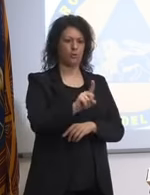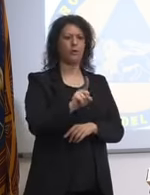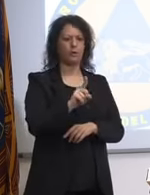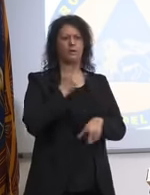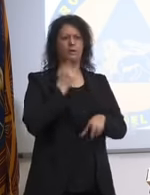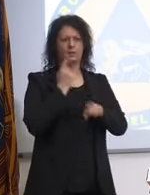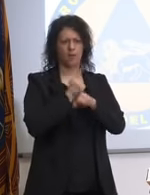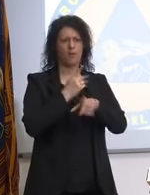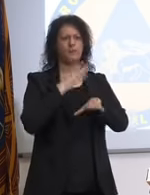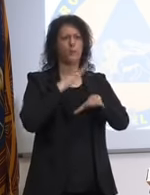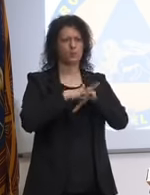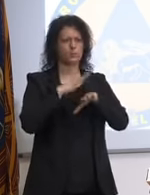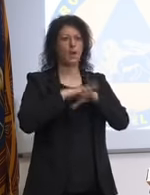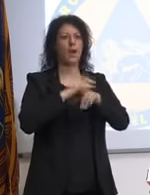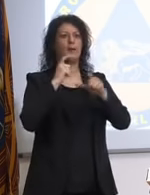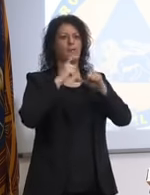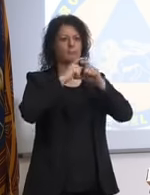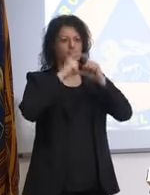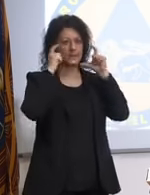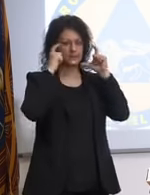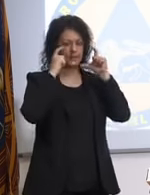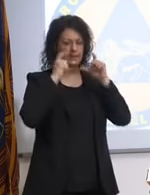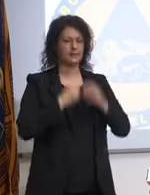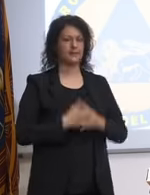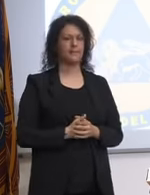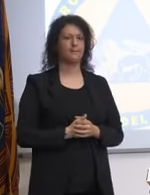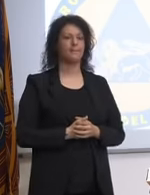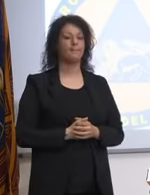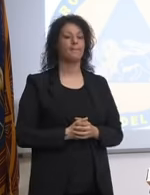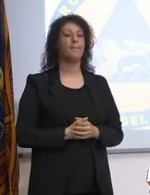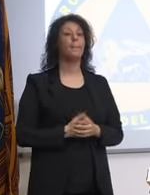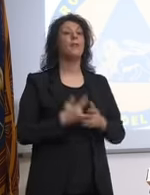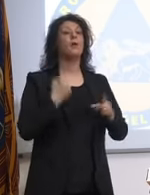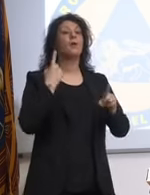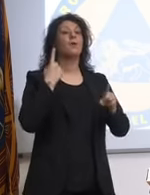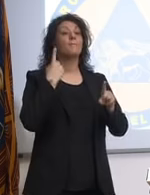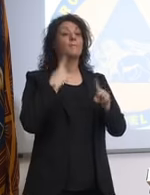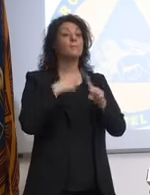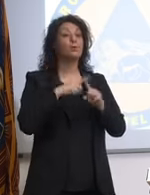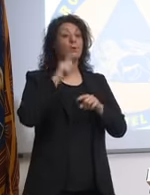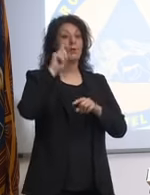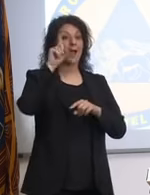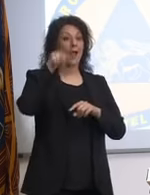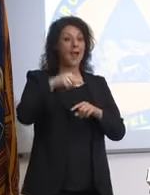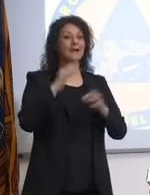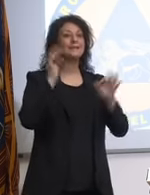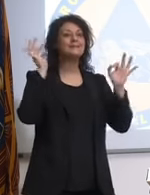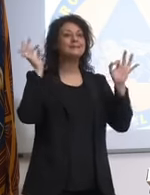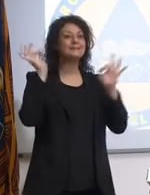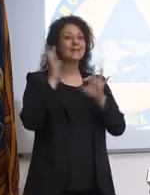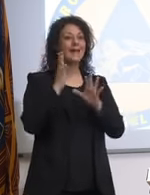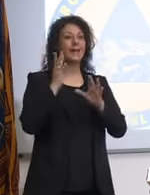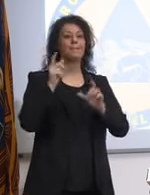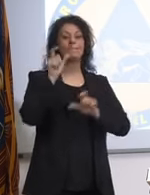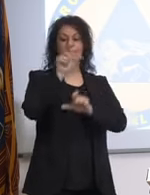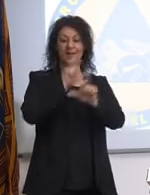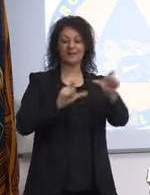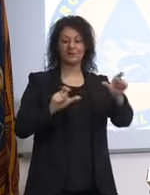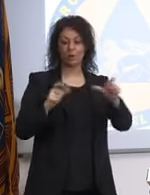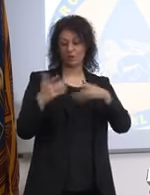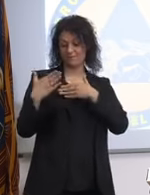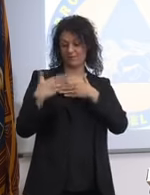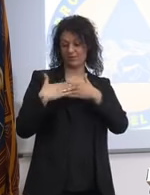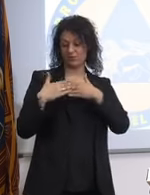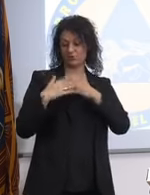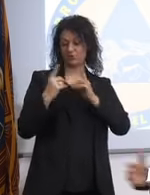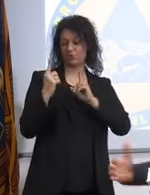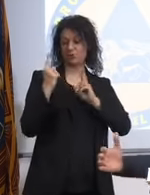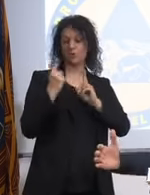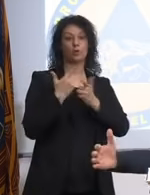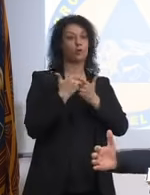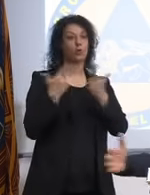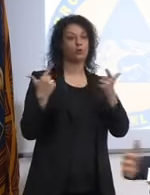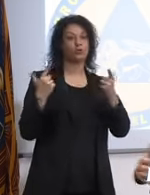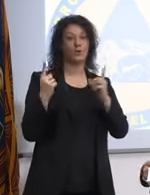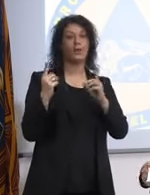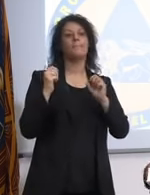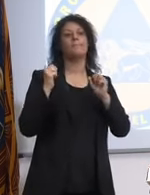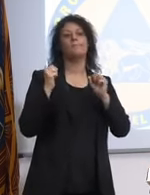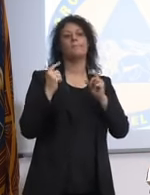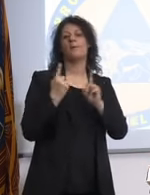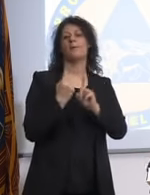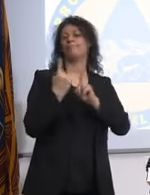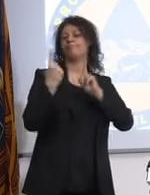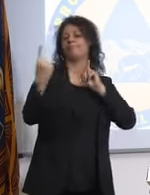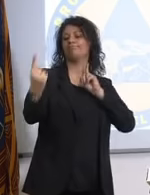e nelle condizioni in cui non si garantisce il distanziamento sociale, dice il DPCM, cioè quando non riesce a stare